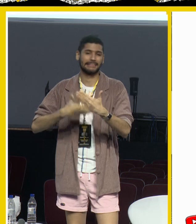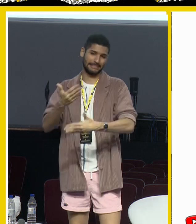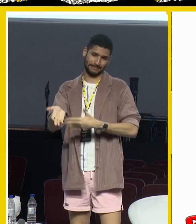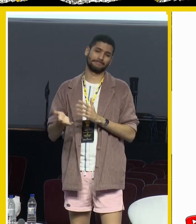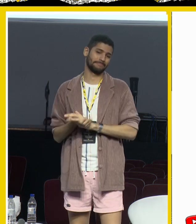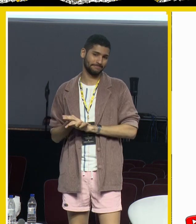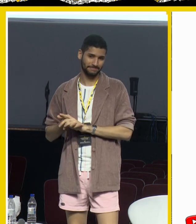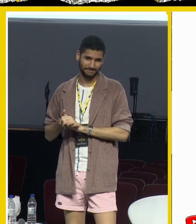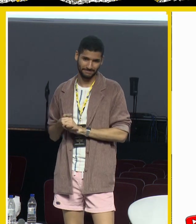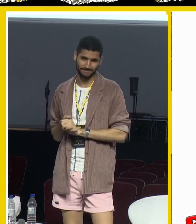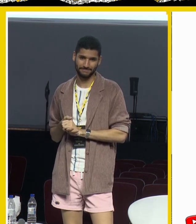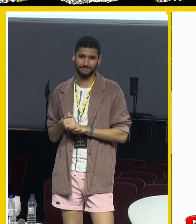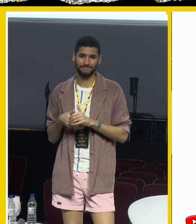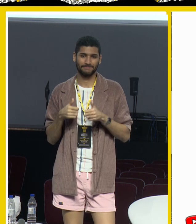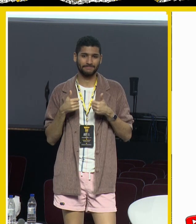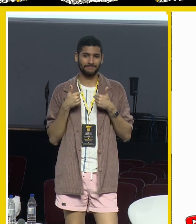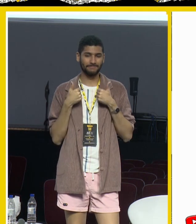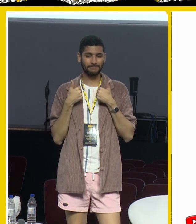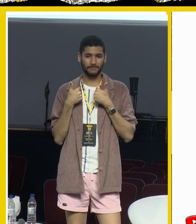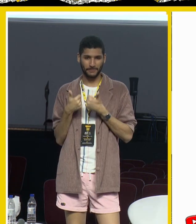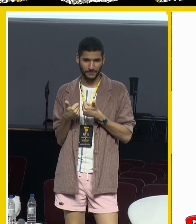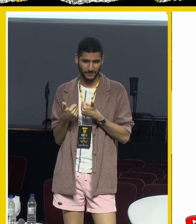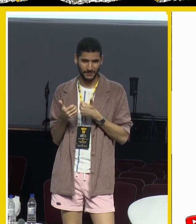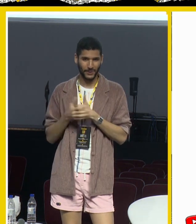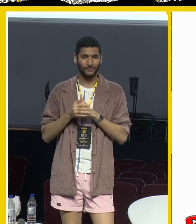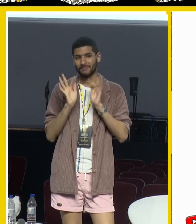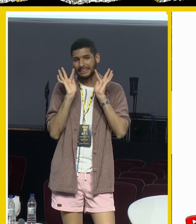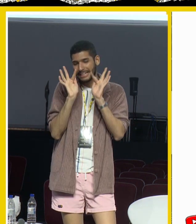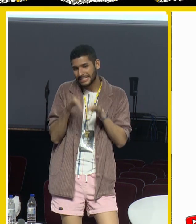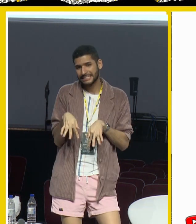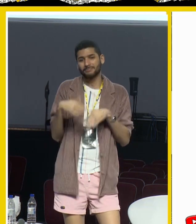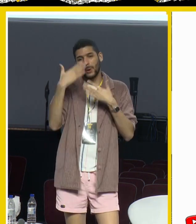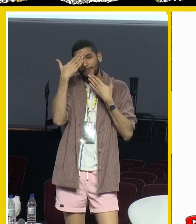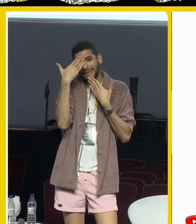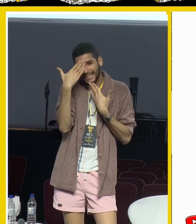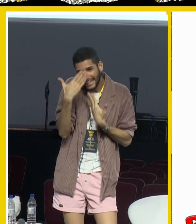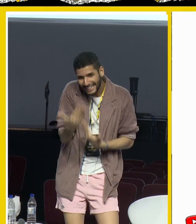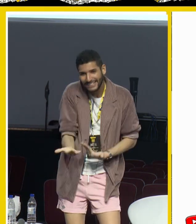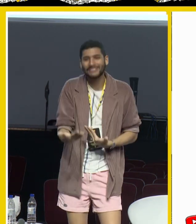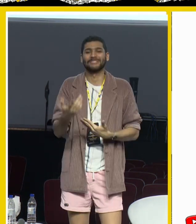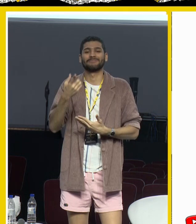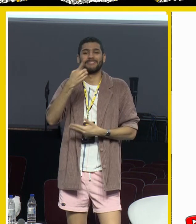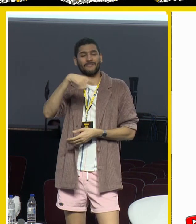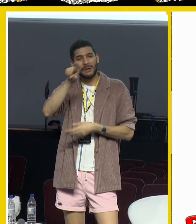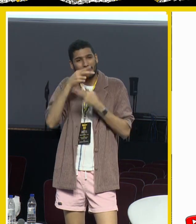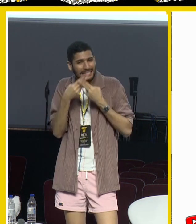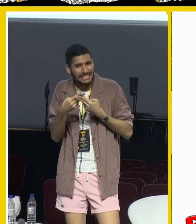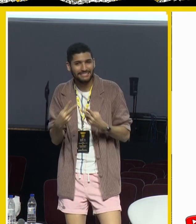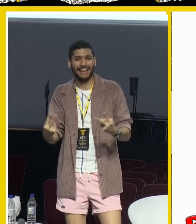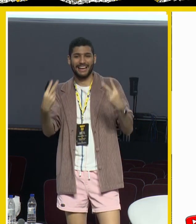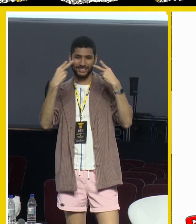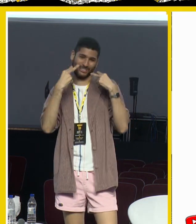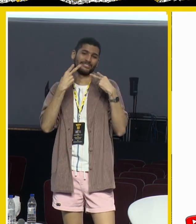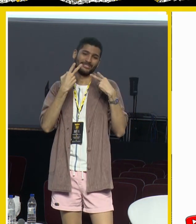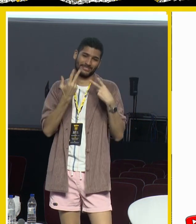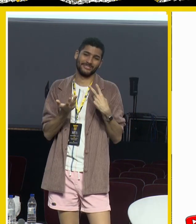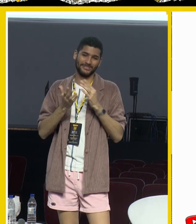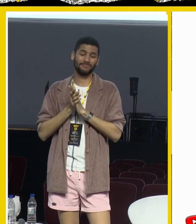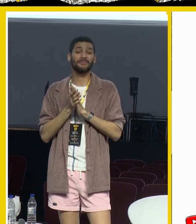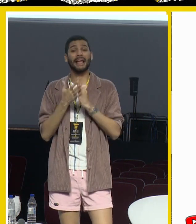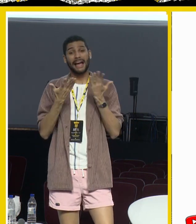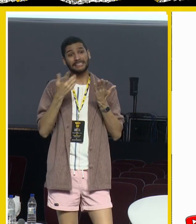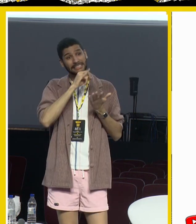cegos é algo que estou tentando também tudo bem então queria finalizar agradecendo todos vocês pela paciência